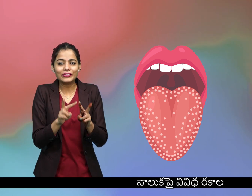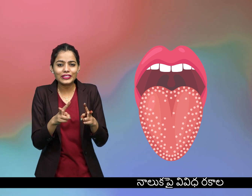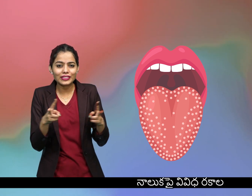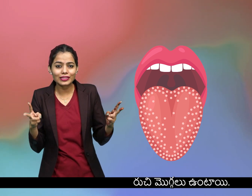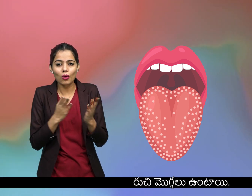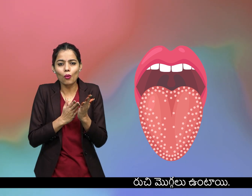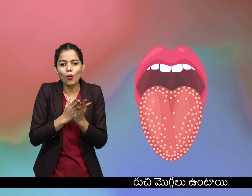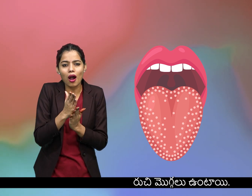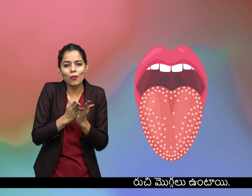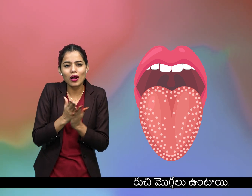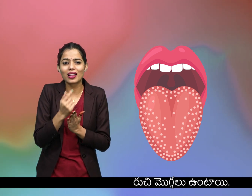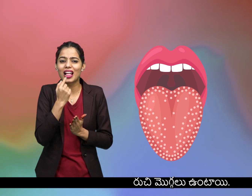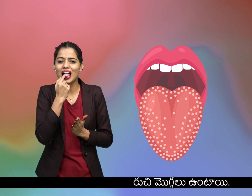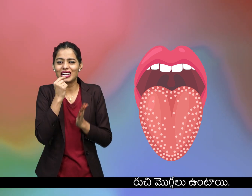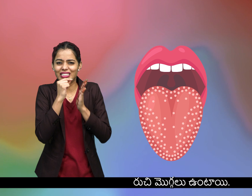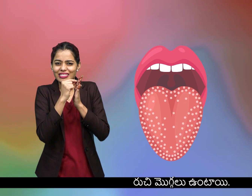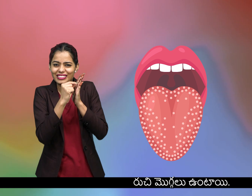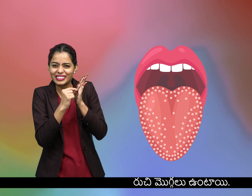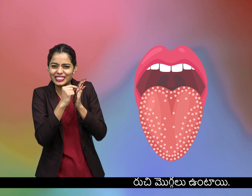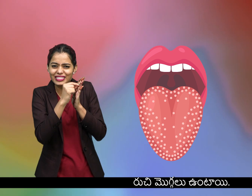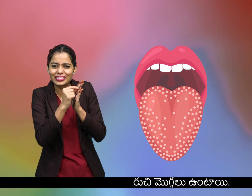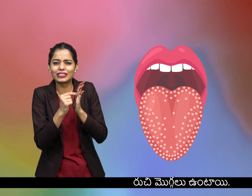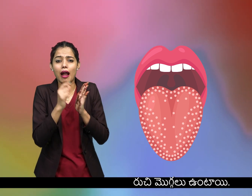నాలుకపై వివిధ రకాల రుచిమొగ్గలు ఉంటాయి.